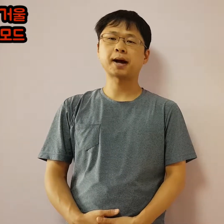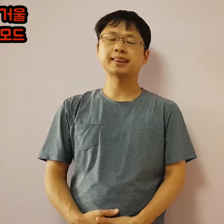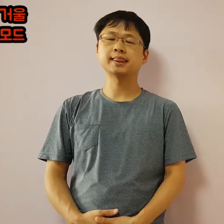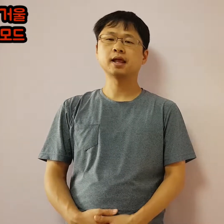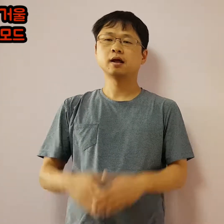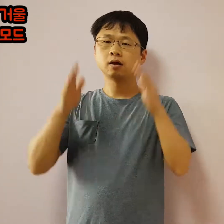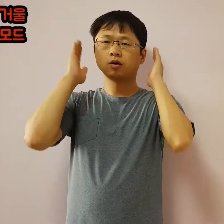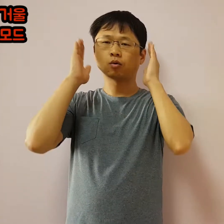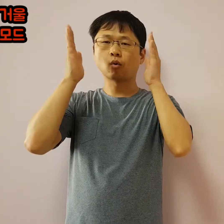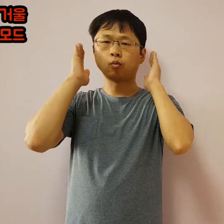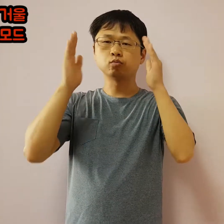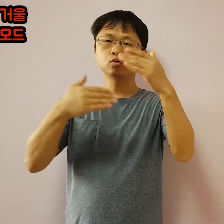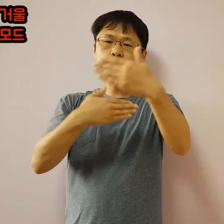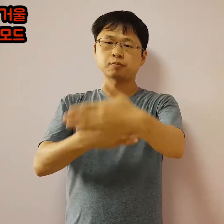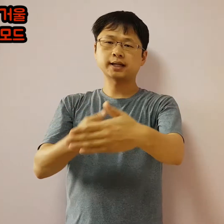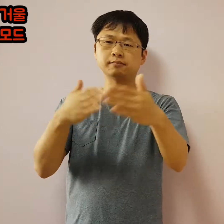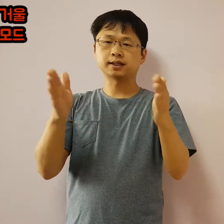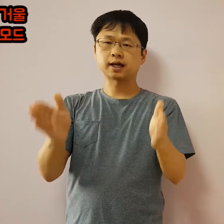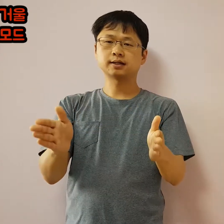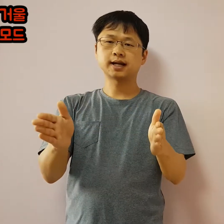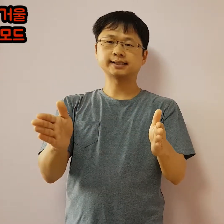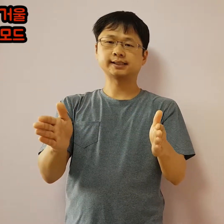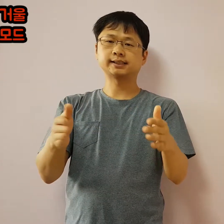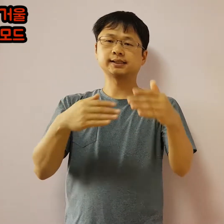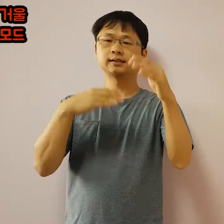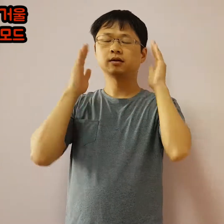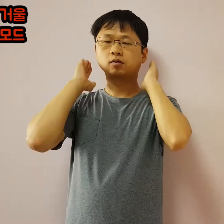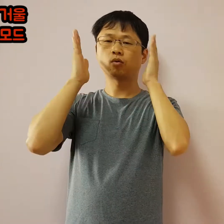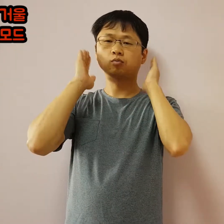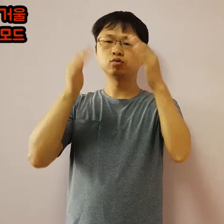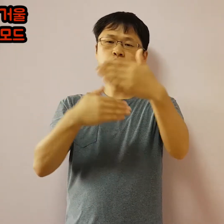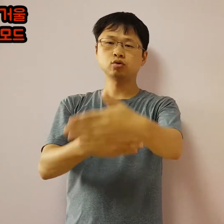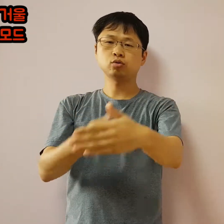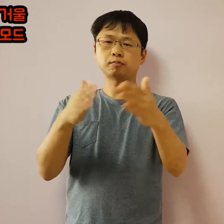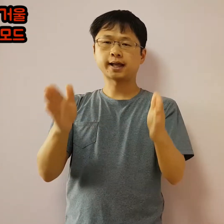반. 공부반입니다. 클래스. 공부반.